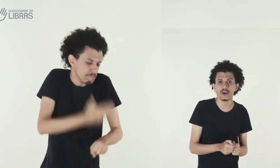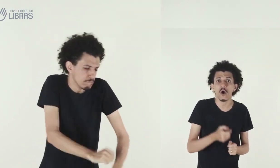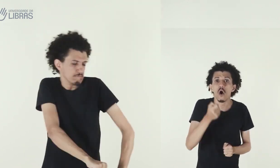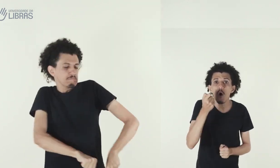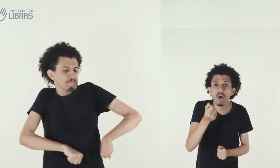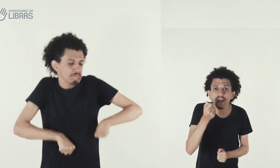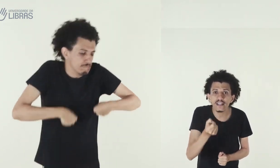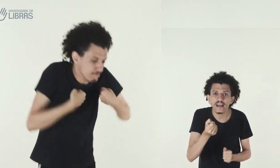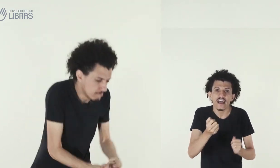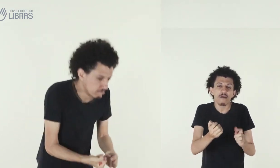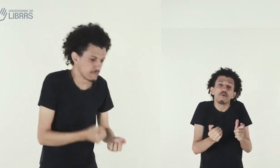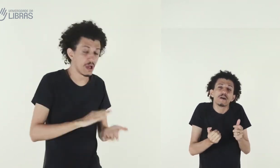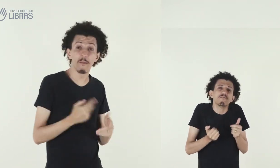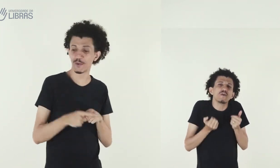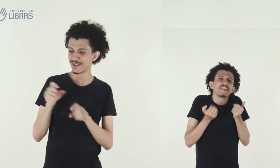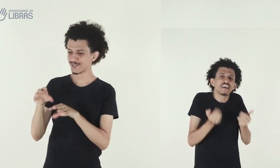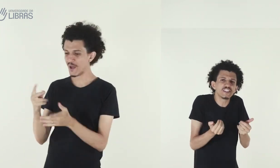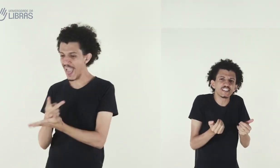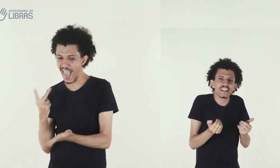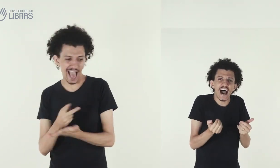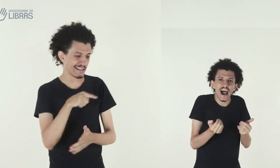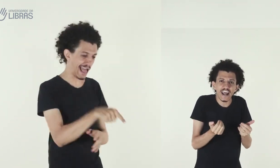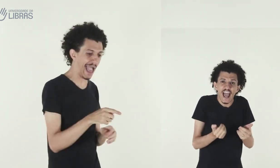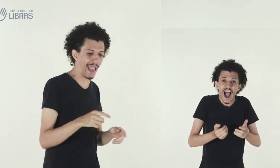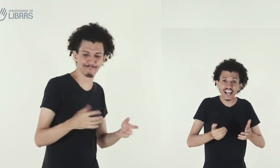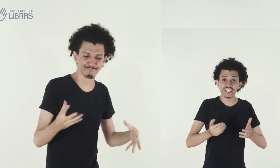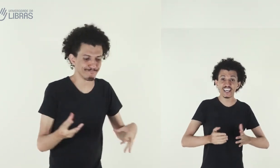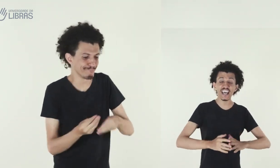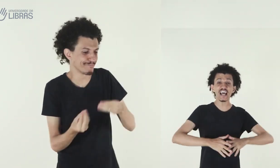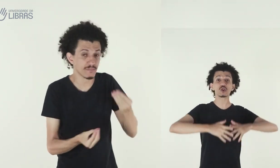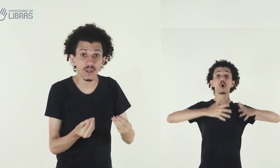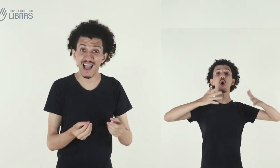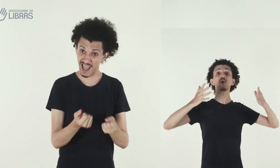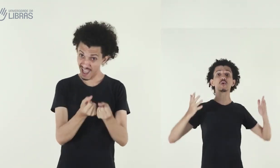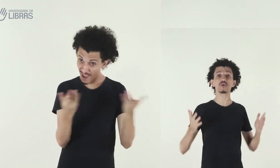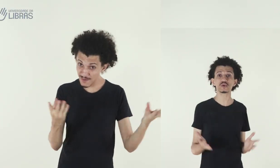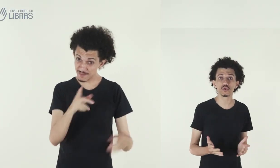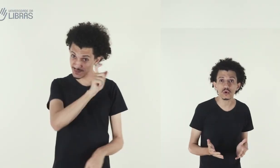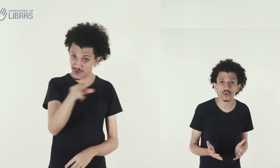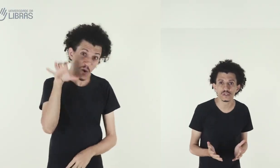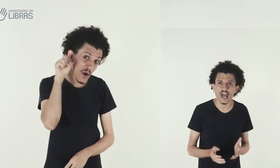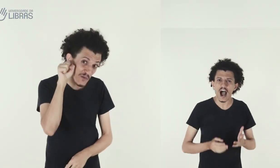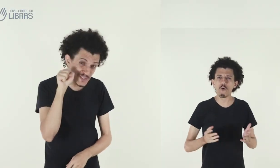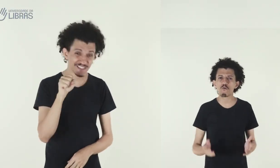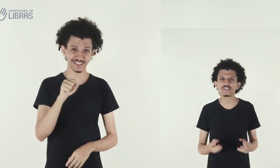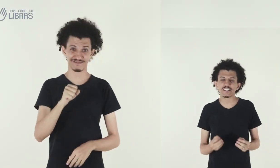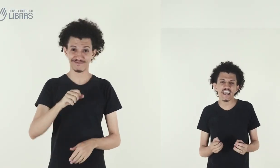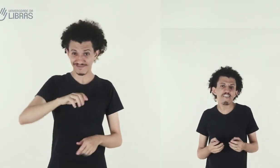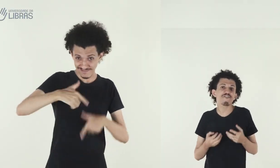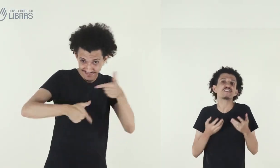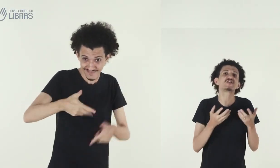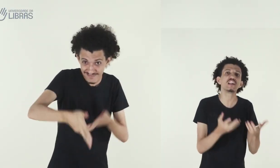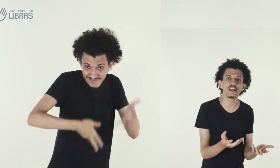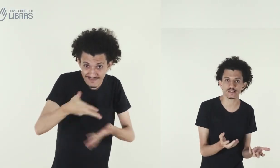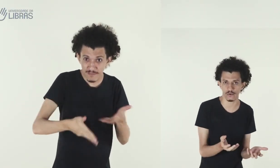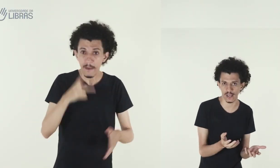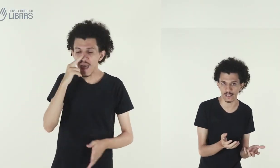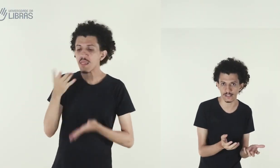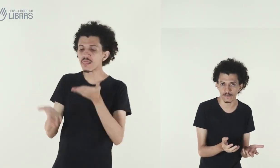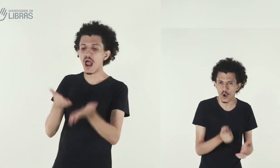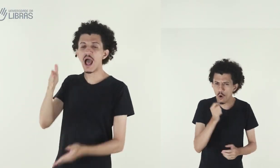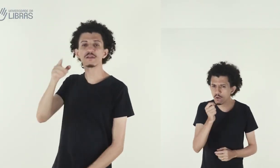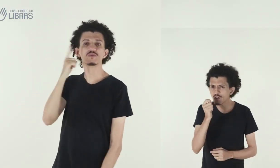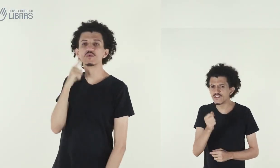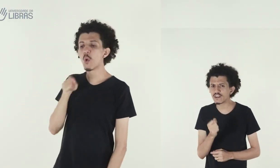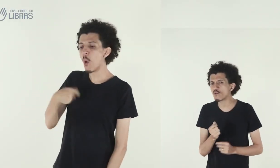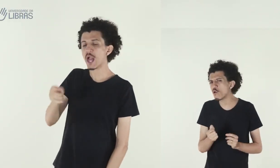remendar aqui. Ou ainda é porque muita gente da área acha que é dono dos surdos. Alguns até infantilizam